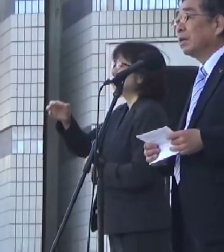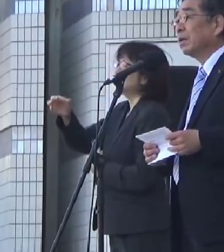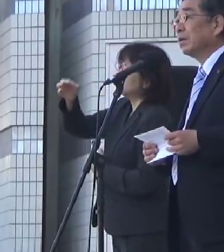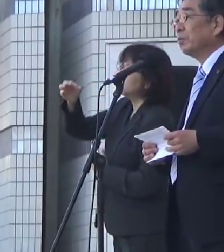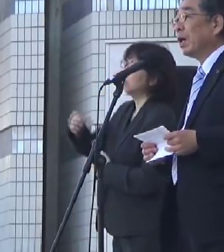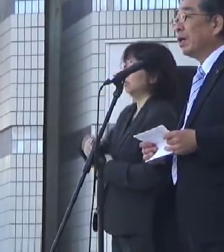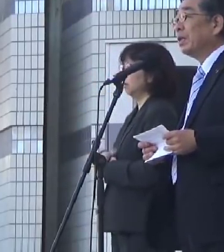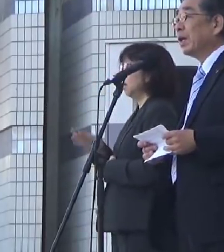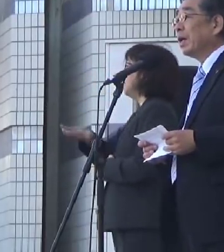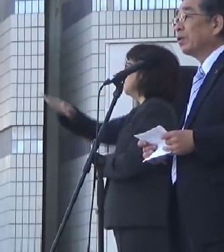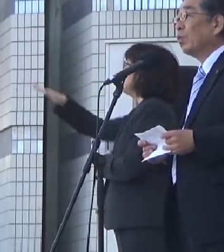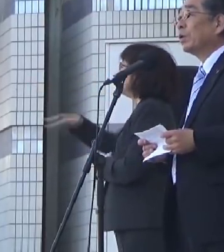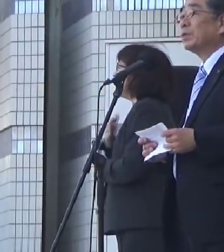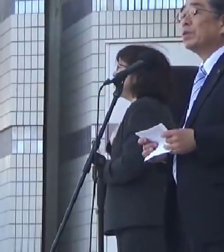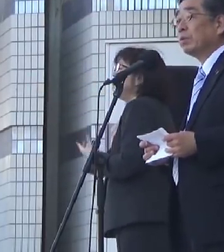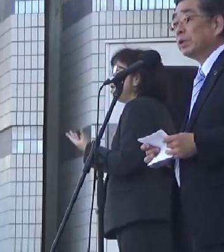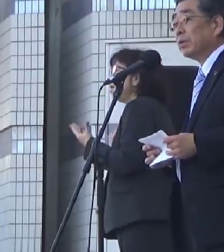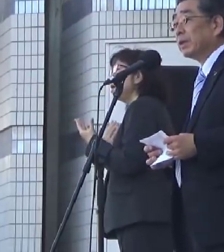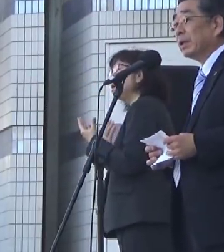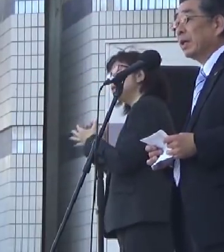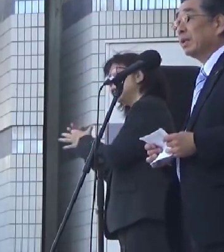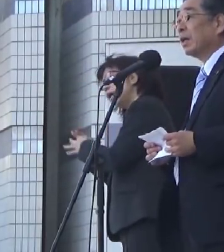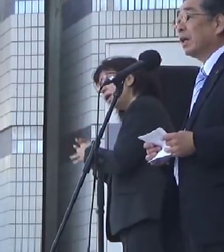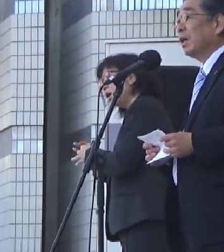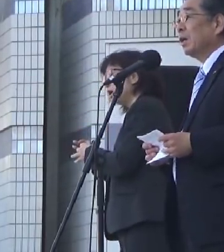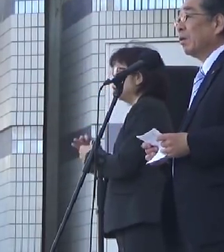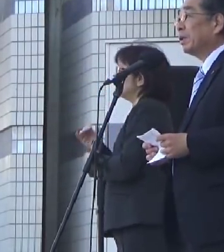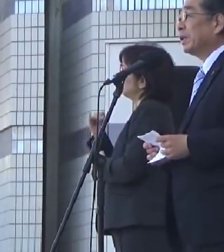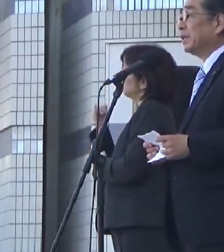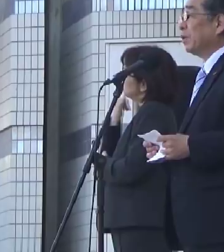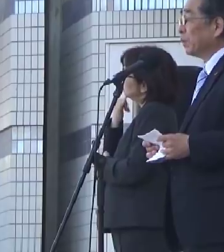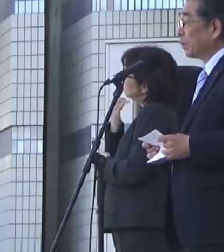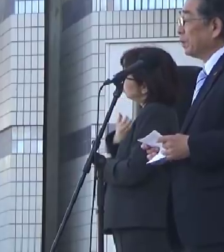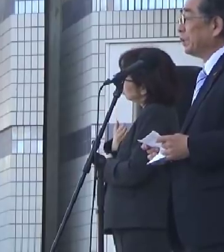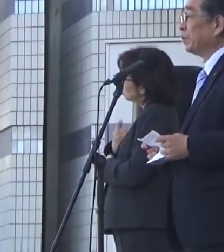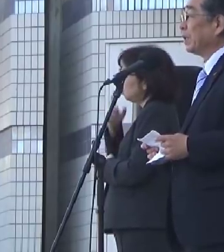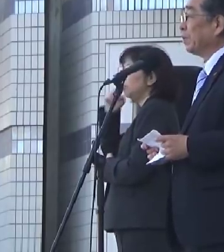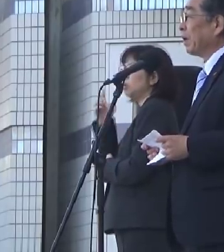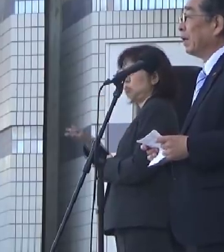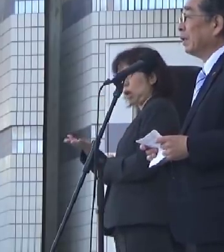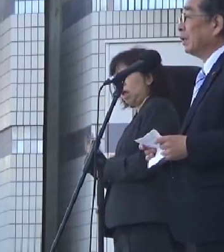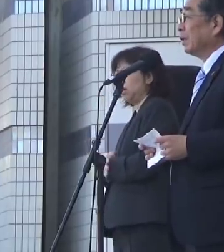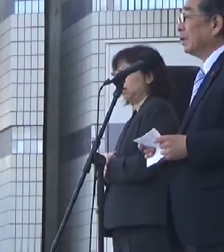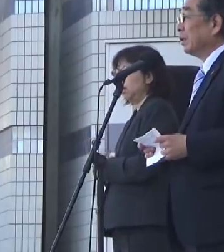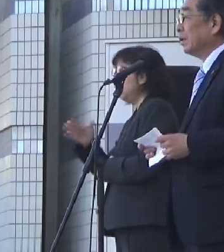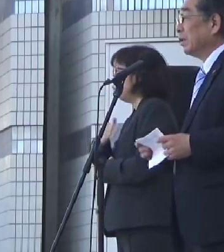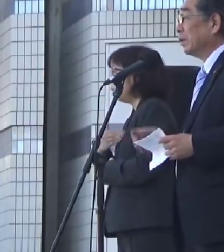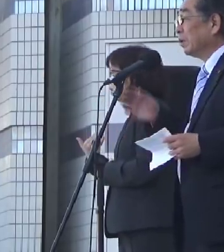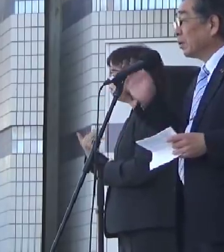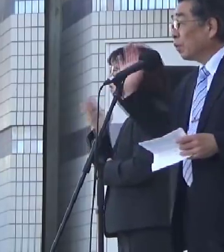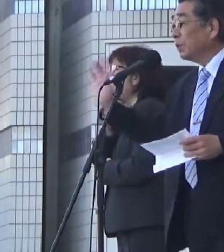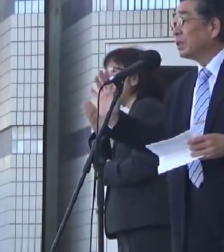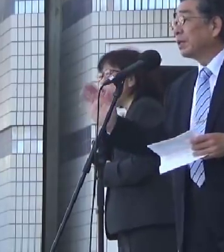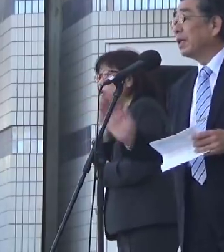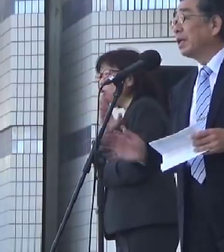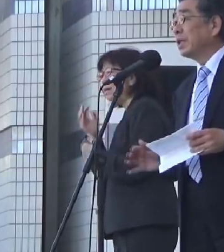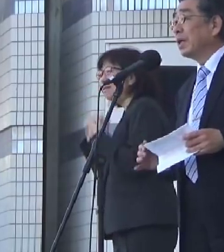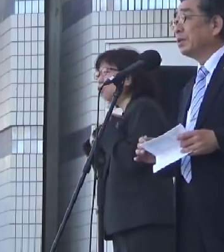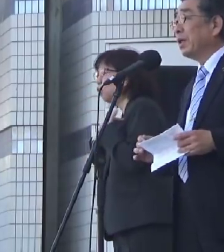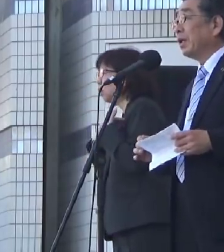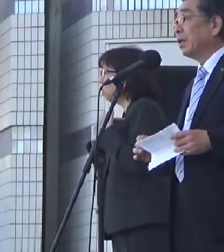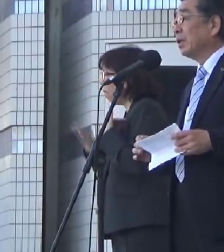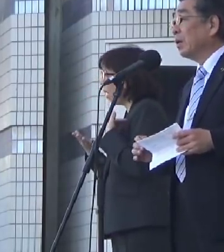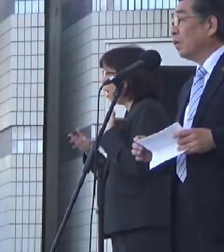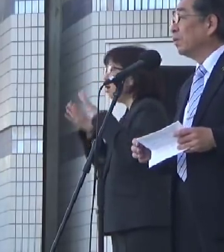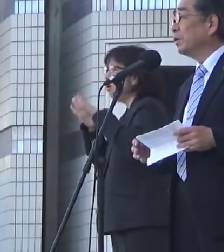知らないからまあいいかなと思ってるのかもしれません。だから私たちに本当に必要なのは、ここにいる方だけ